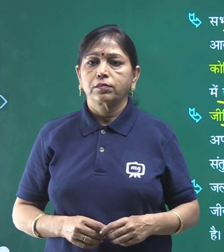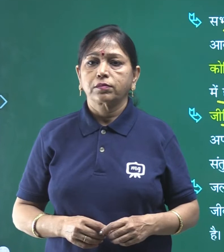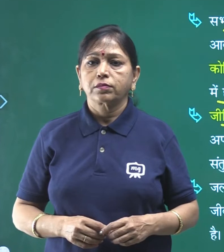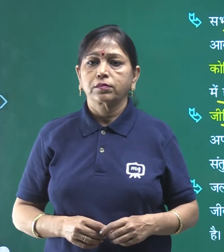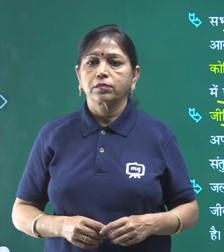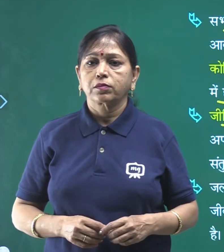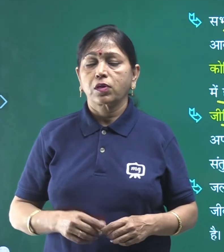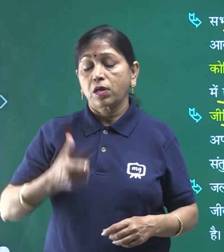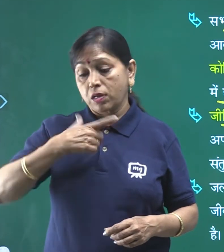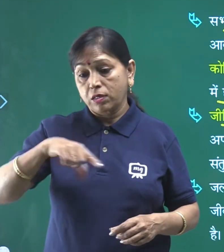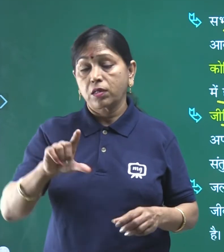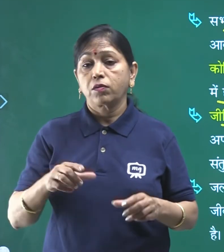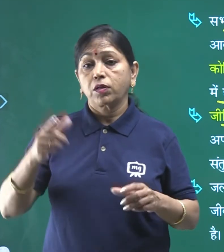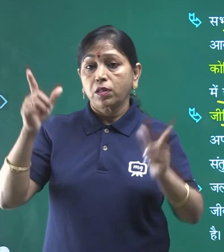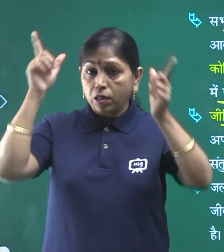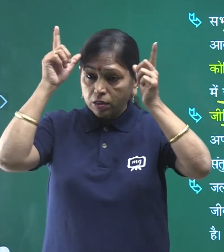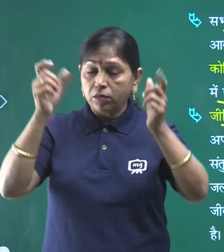कि जीवित प्राणी